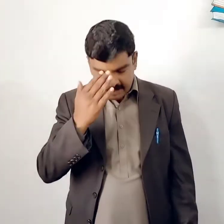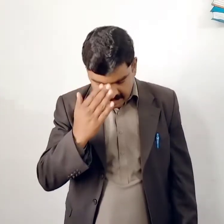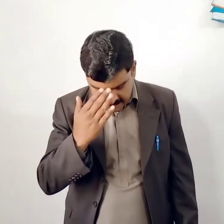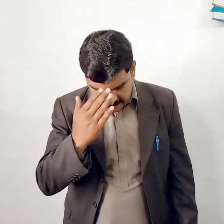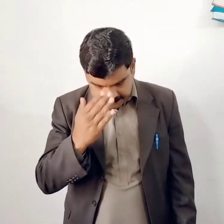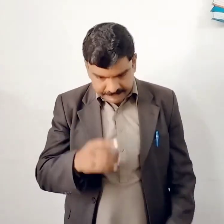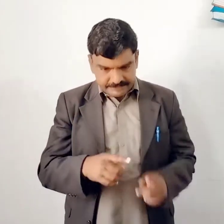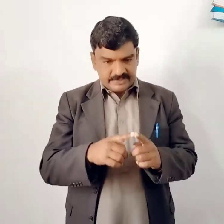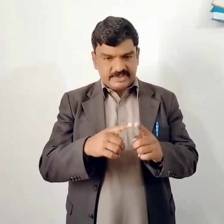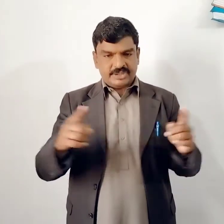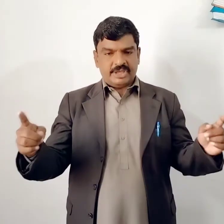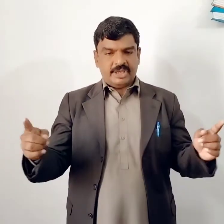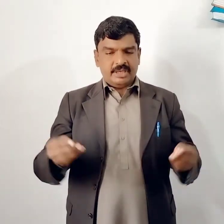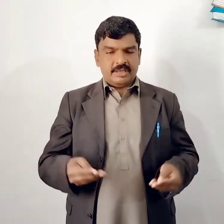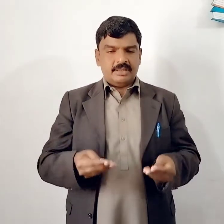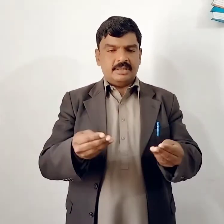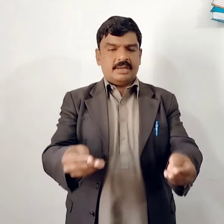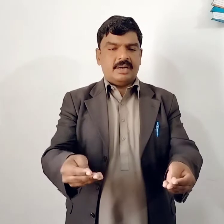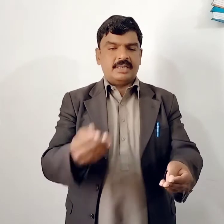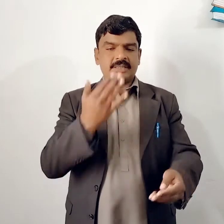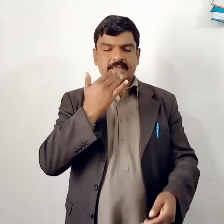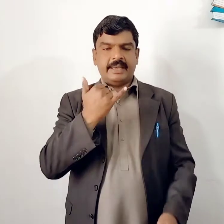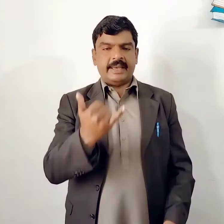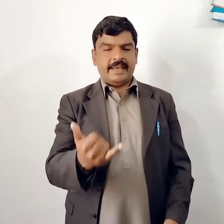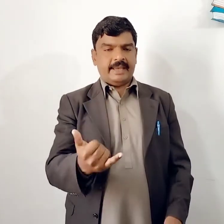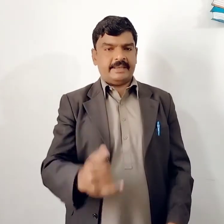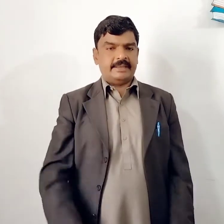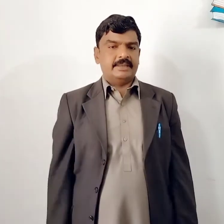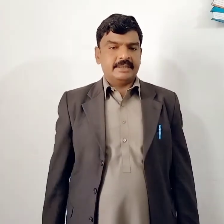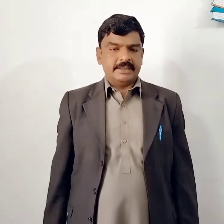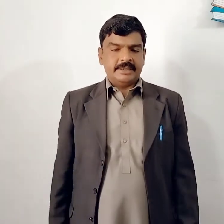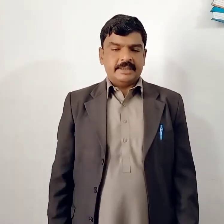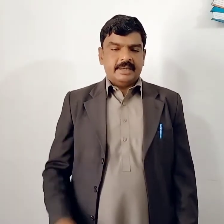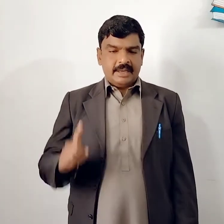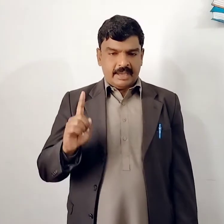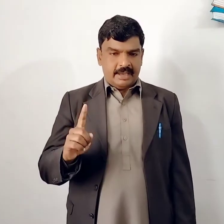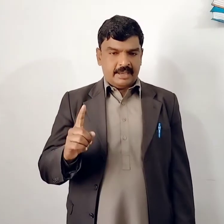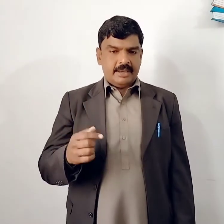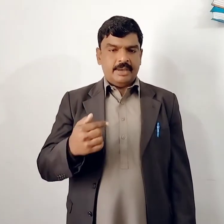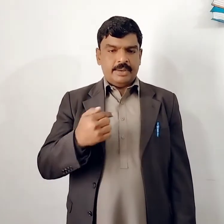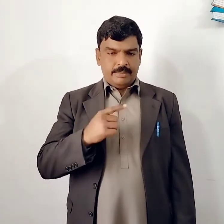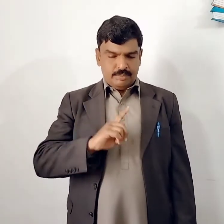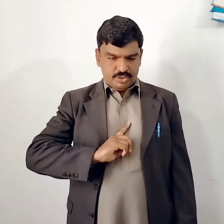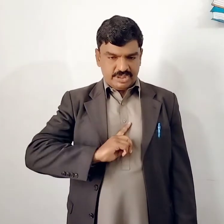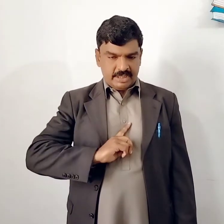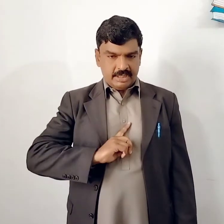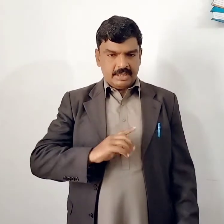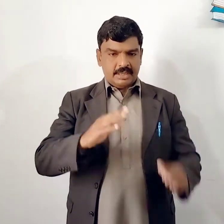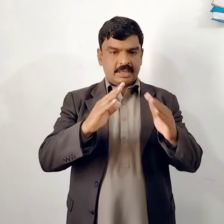नहायत अदब से दरख्वास्त है कि मुझे